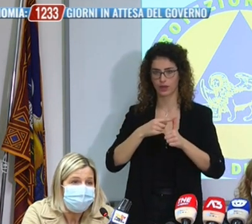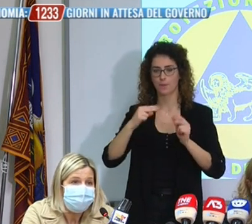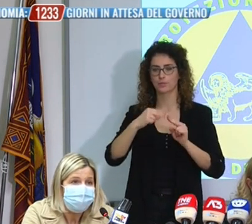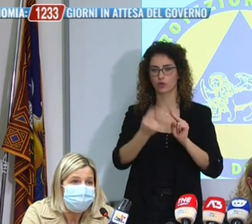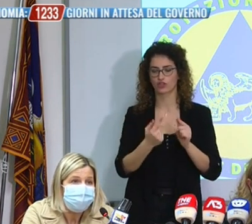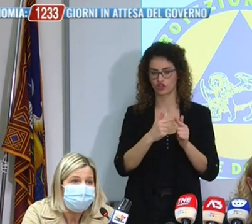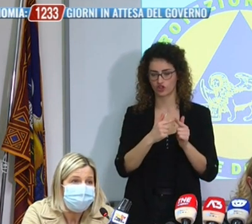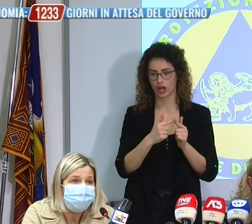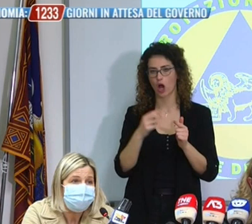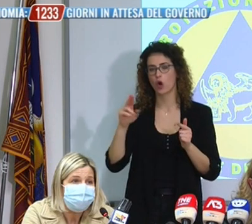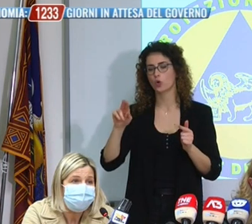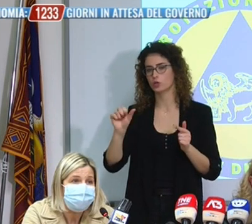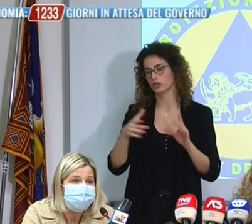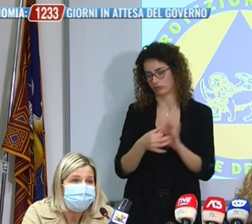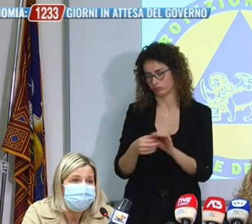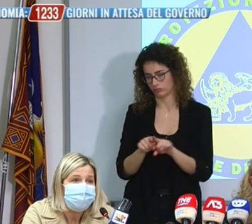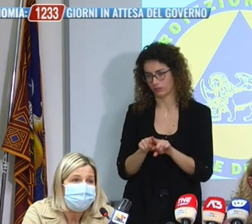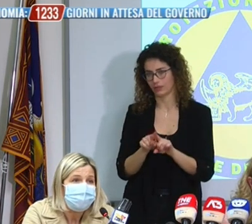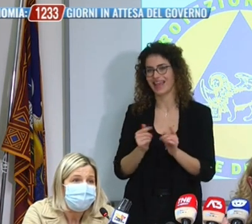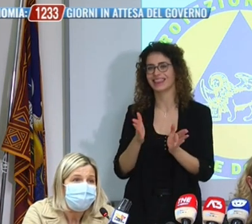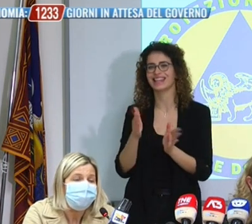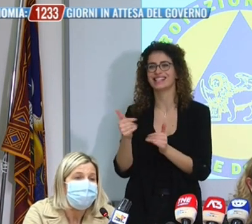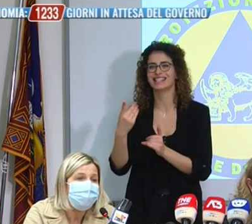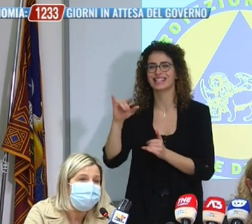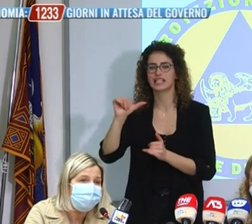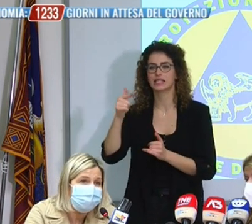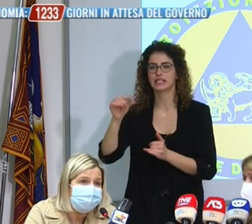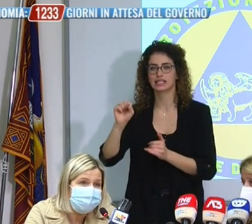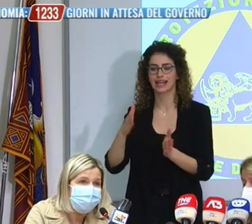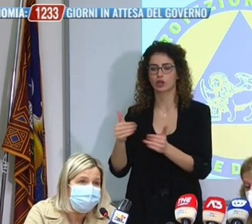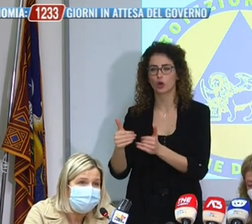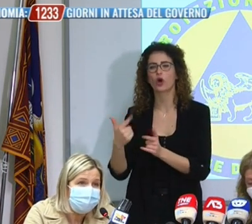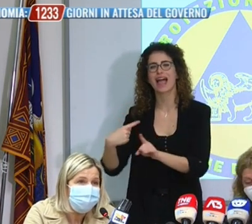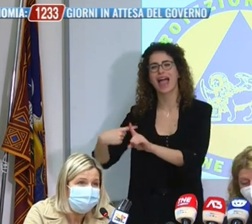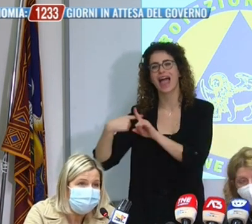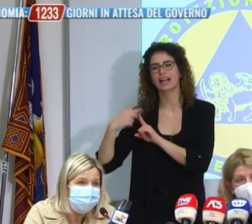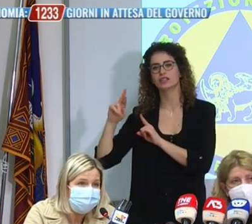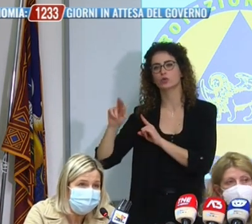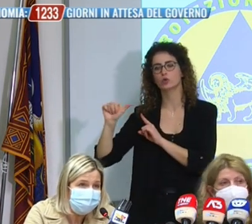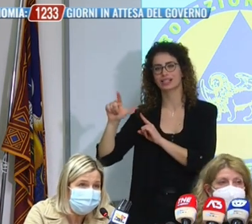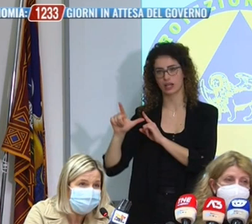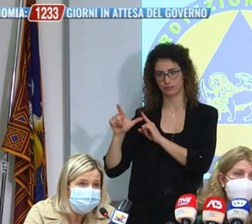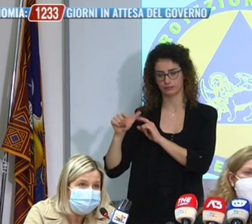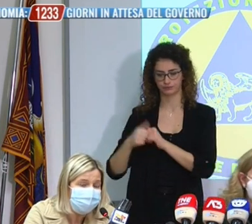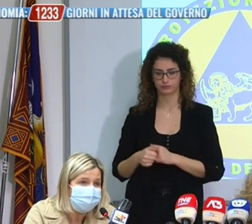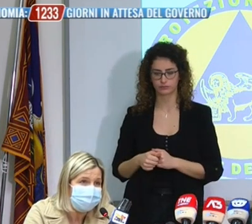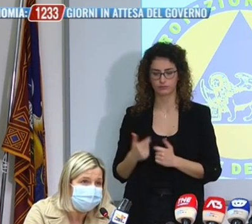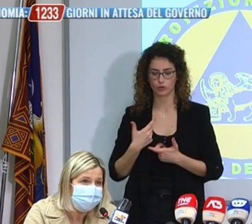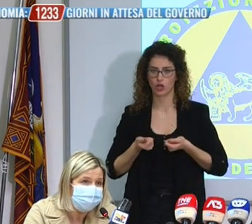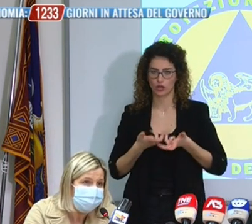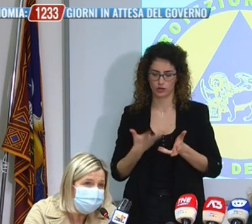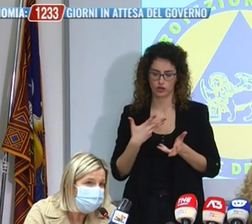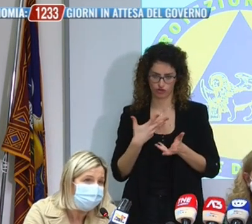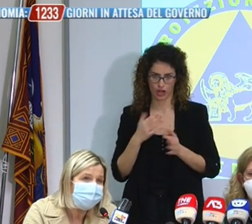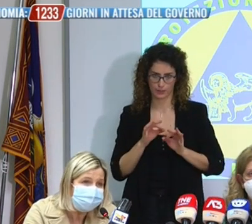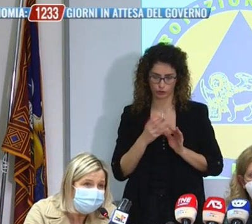poi corrispondono e i distretti che sono le ex. Cioè nel senso noi abbiamo i conteggi per tutti, ci è sembrato che il